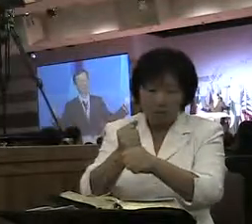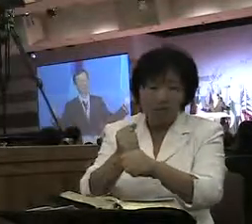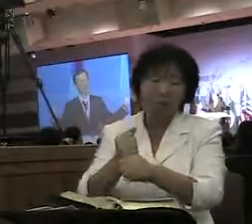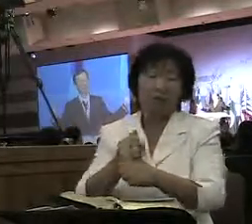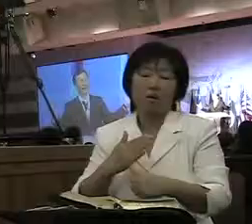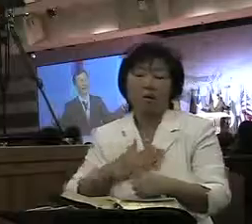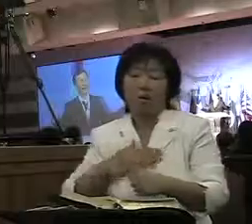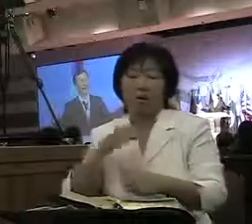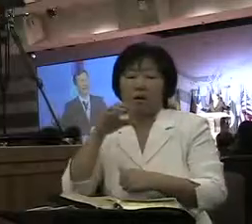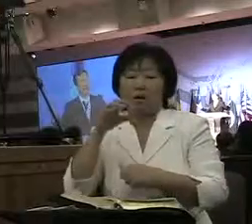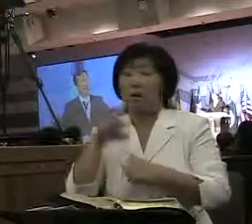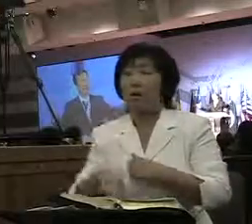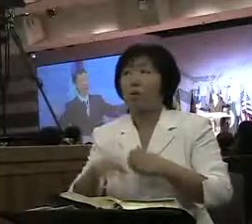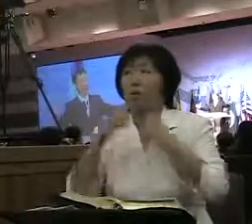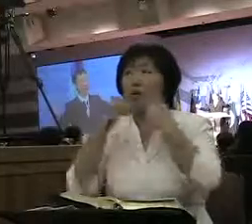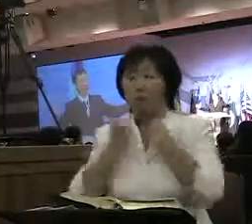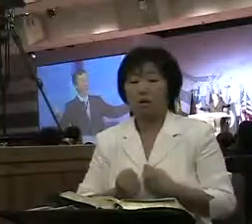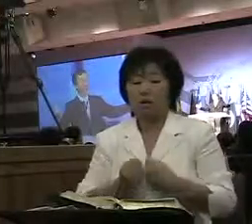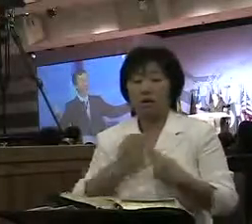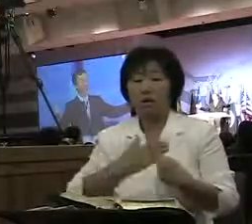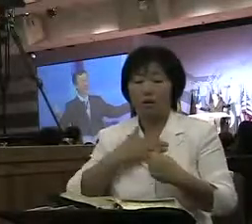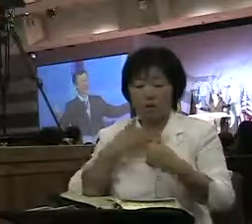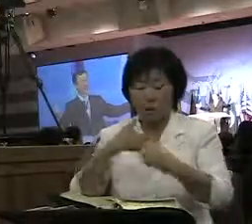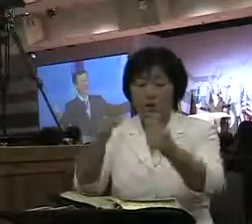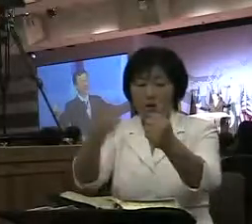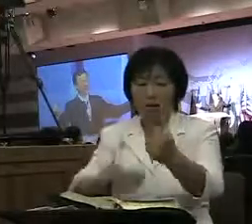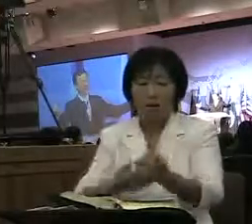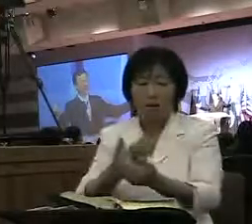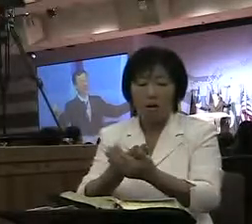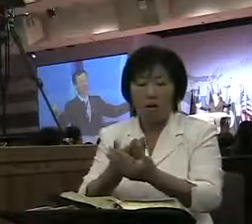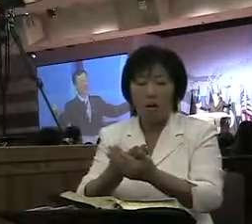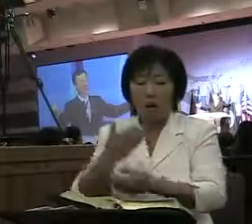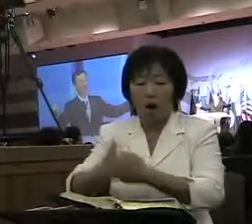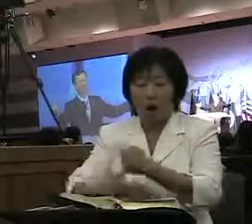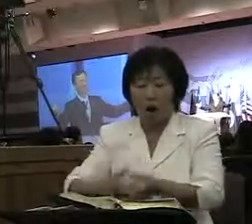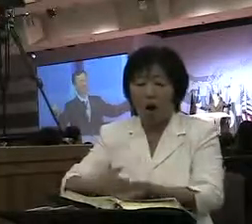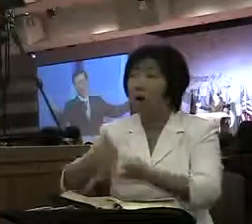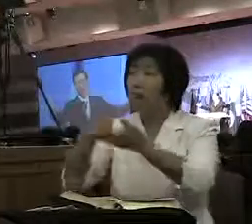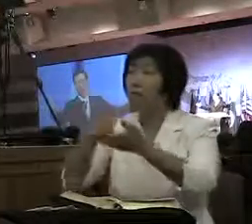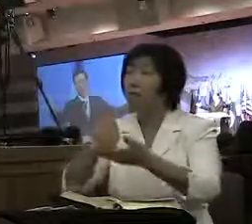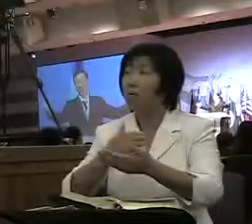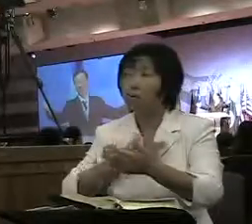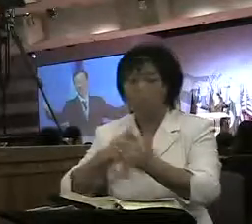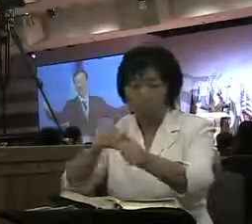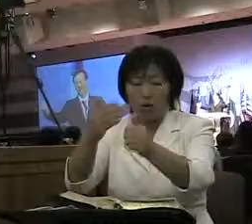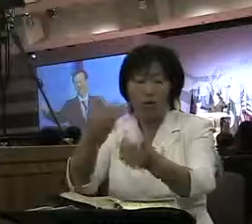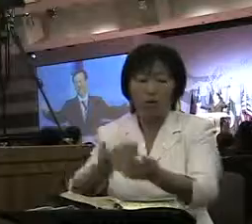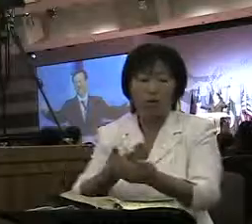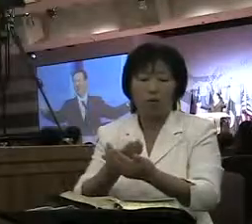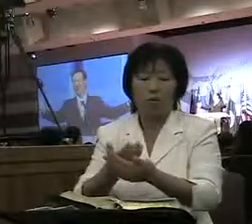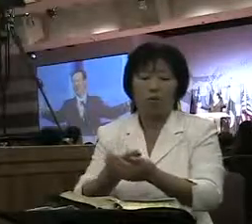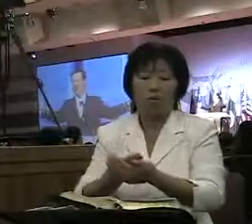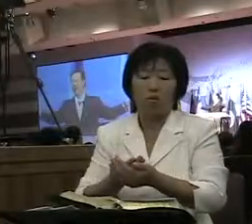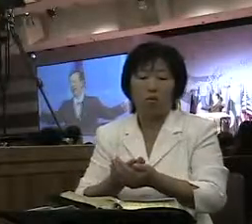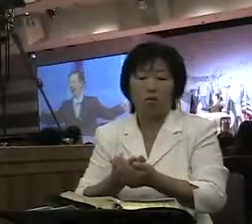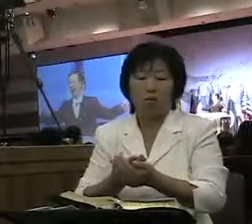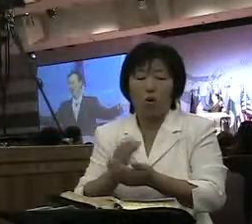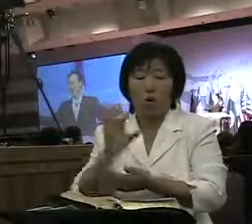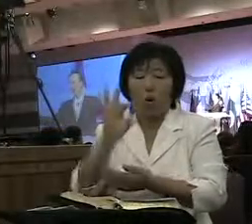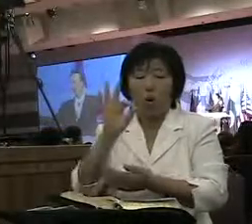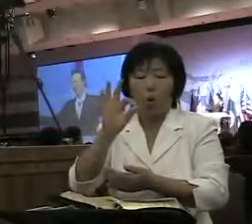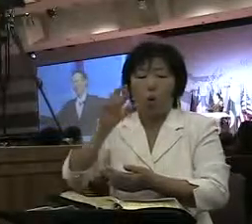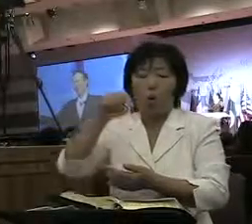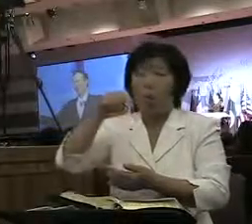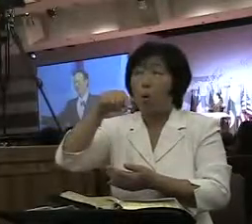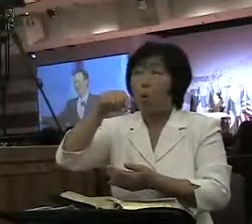여기 있습니다. 나를 보내주세요. 하나님, 나를 보내주세요. 우시아 왕이